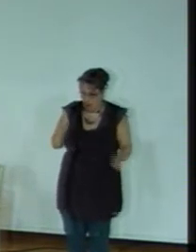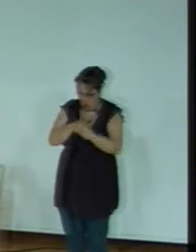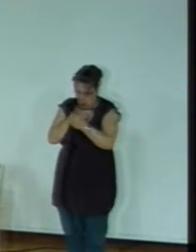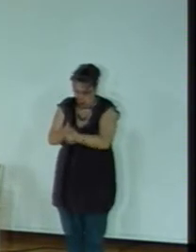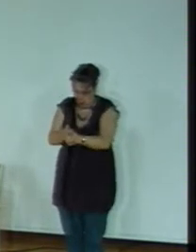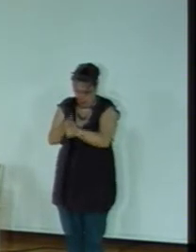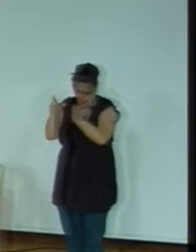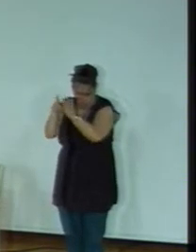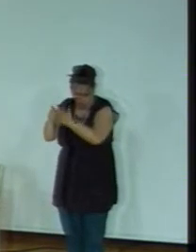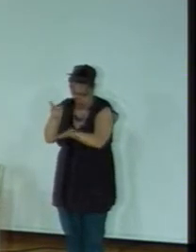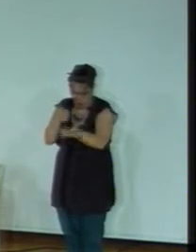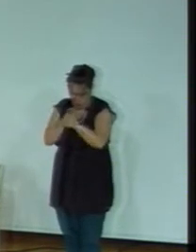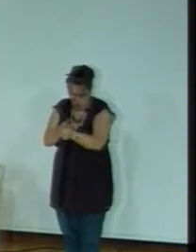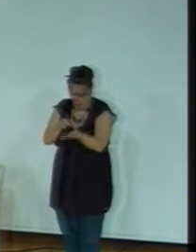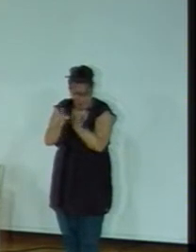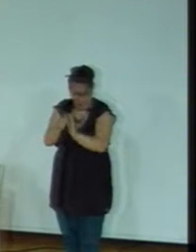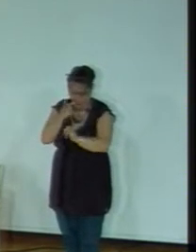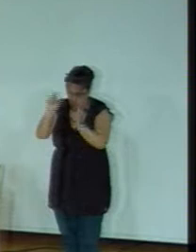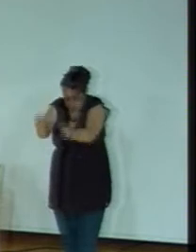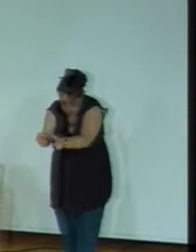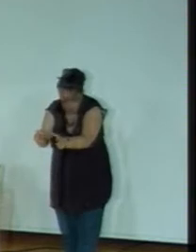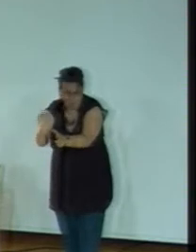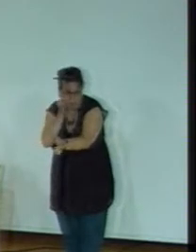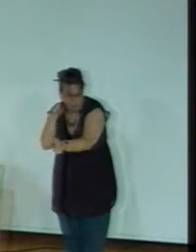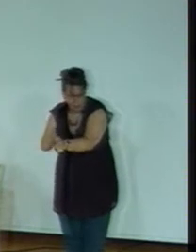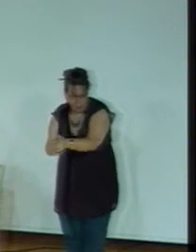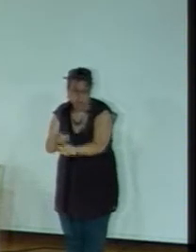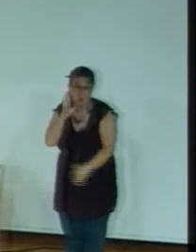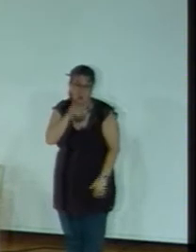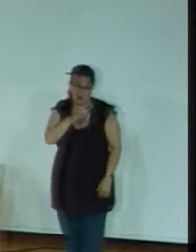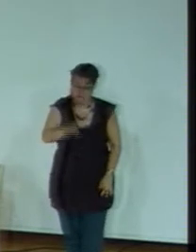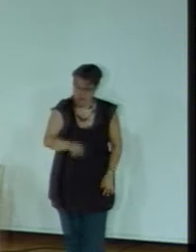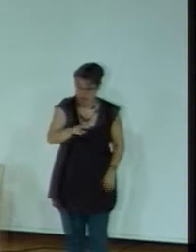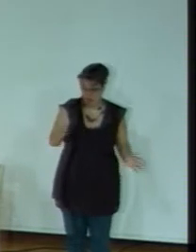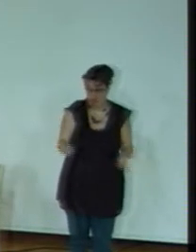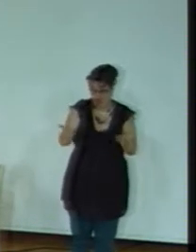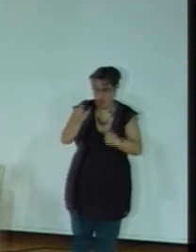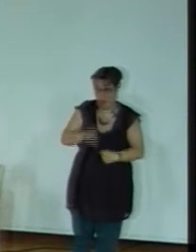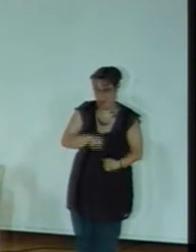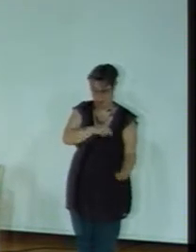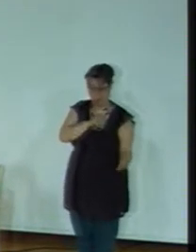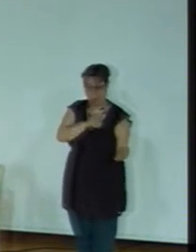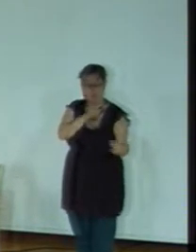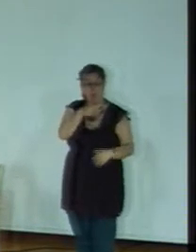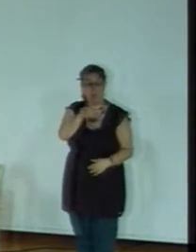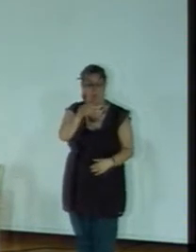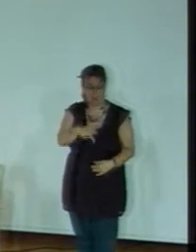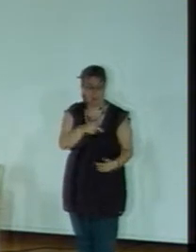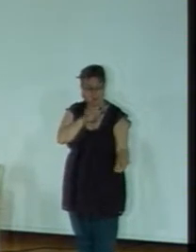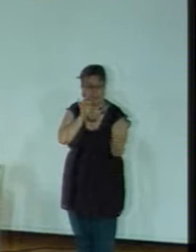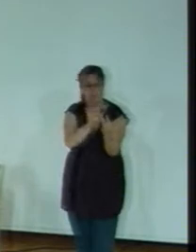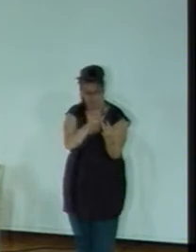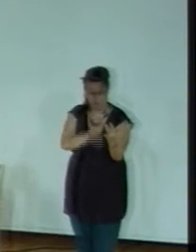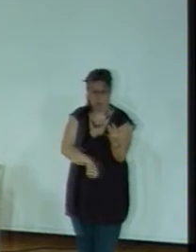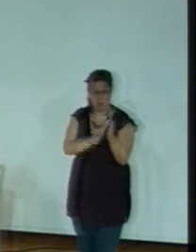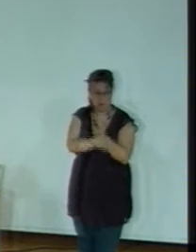écoutés. Donc effectivement, une bonne solution serait de promouvoir le pair à pair. Une des raisons pour lesquelles ce n'est pas le cas en France, c'est parce que